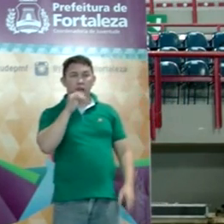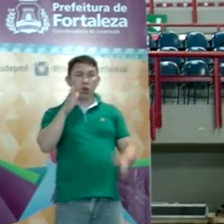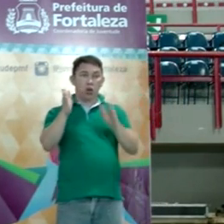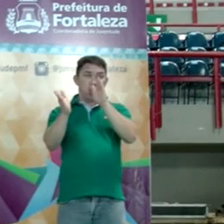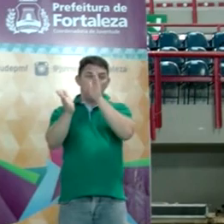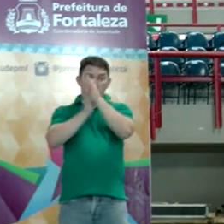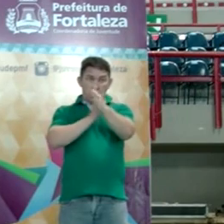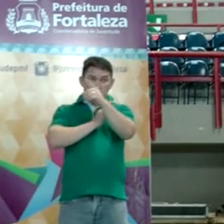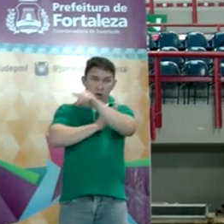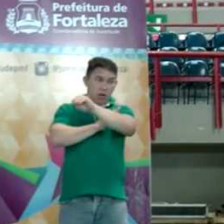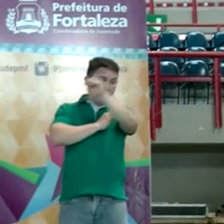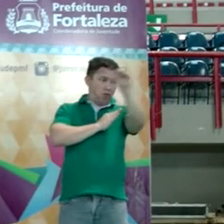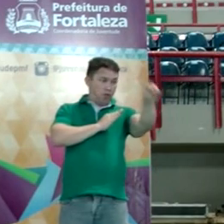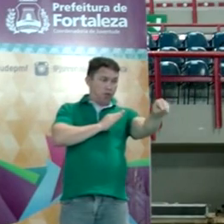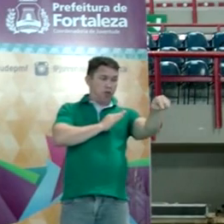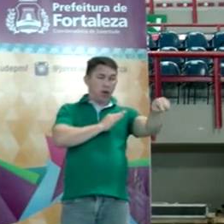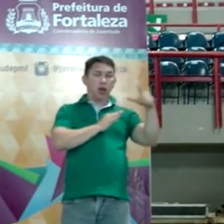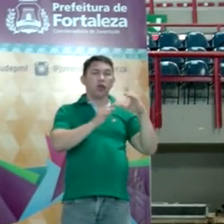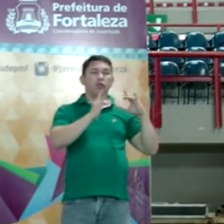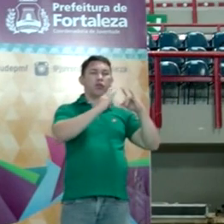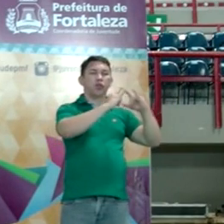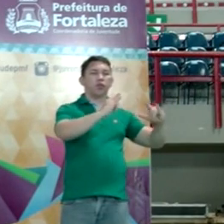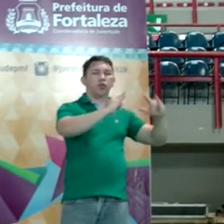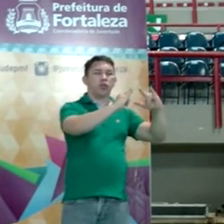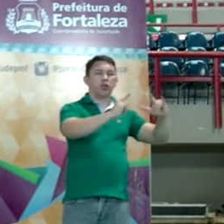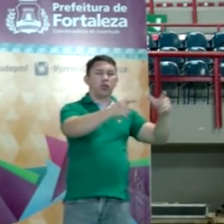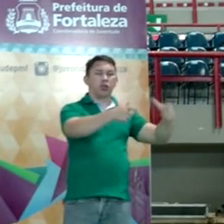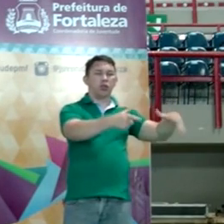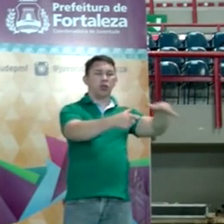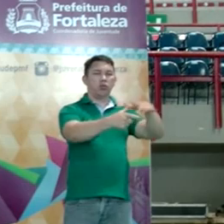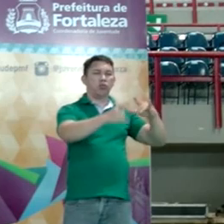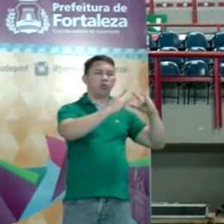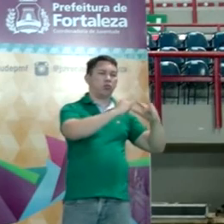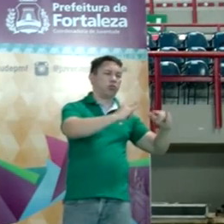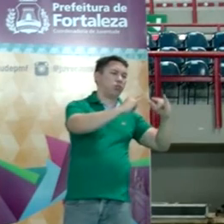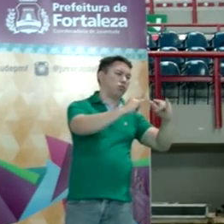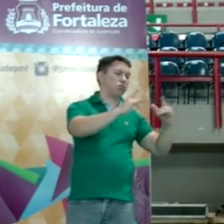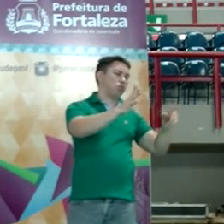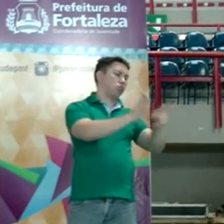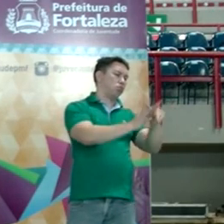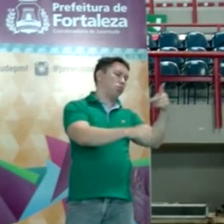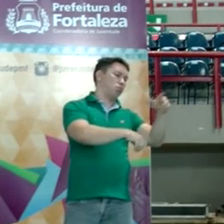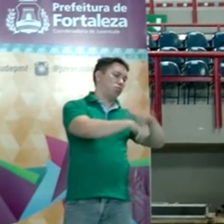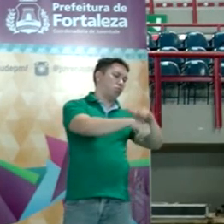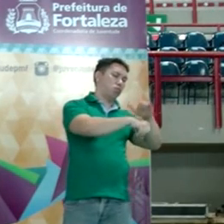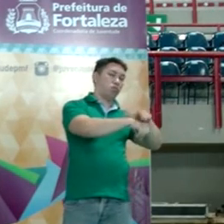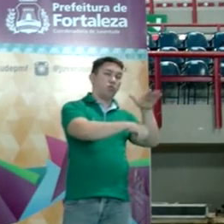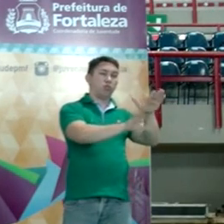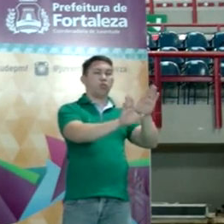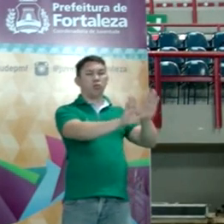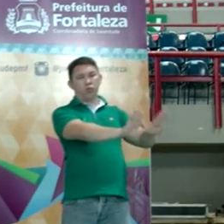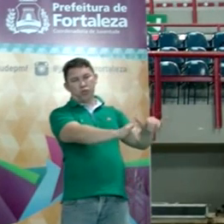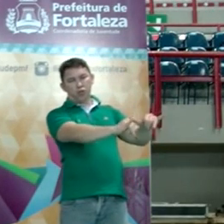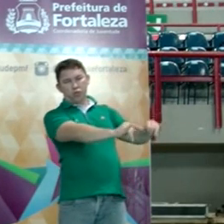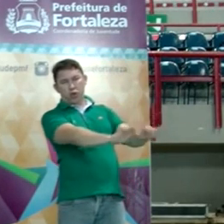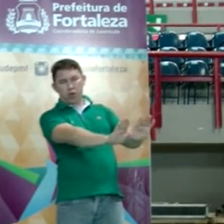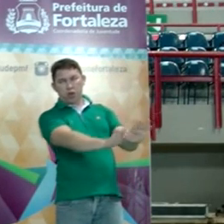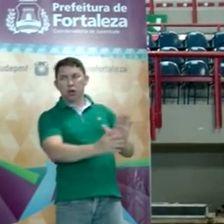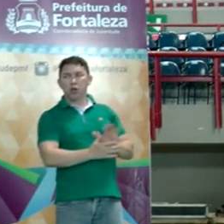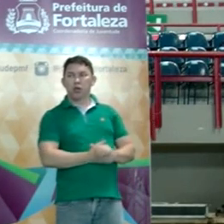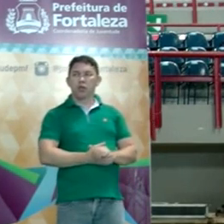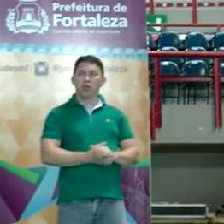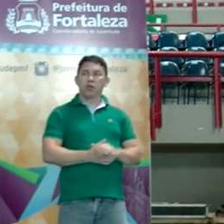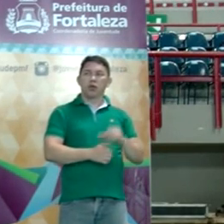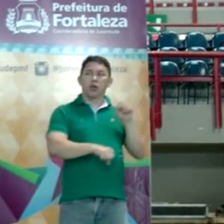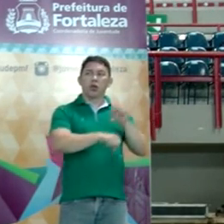refugiado vive digamos assim, num assentamento, tá? É um acampamento que é criado para ele, ele fica lá